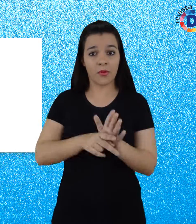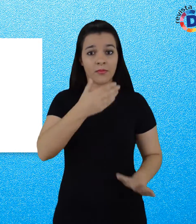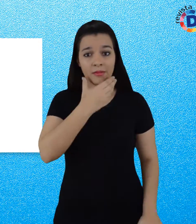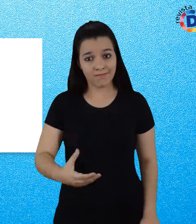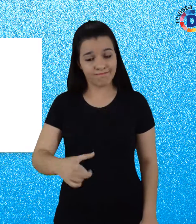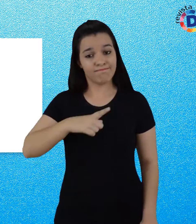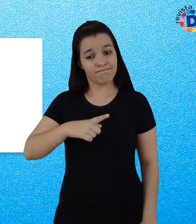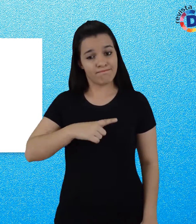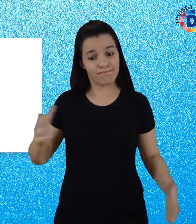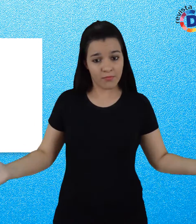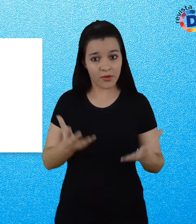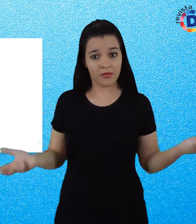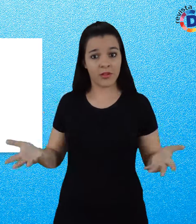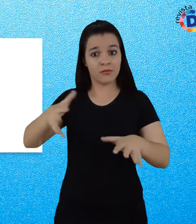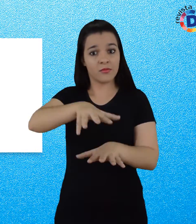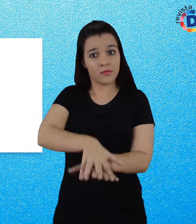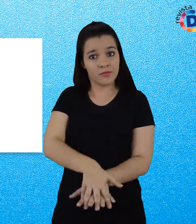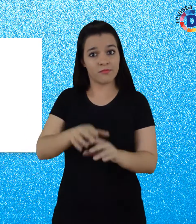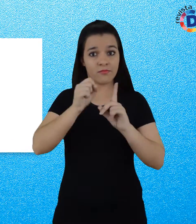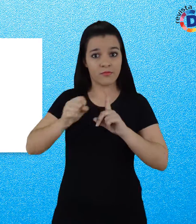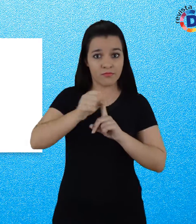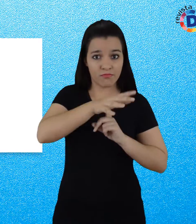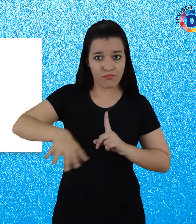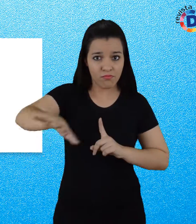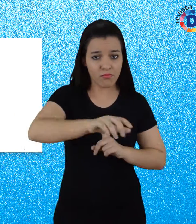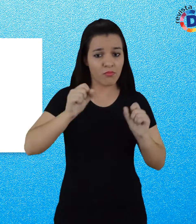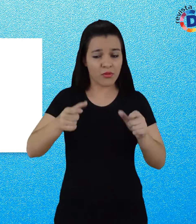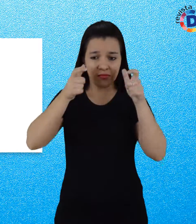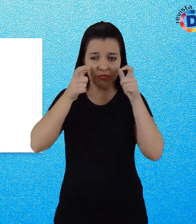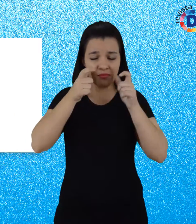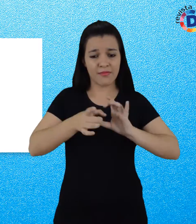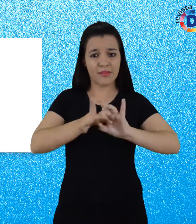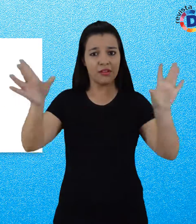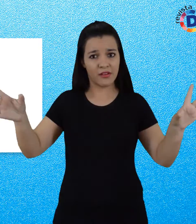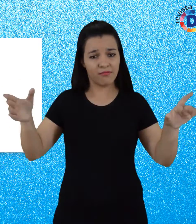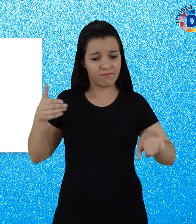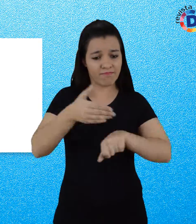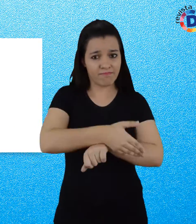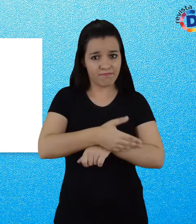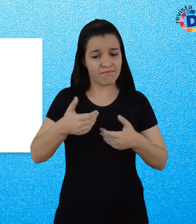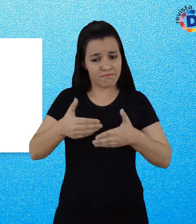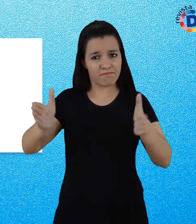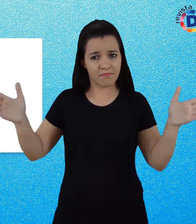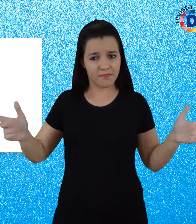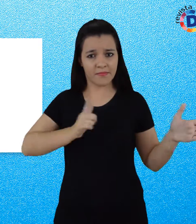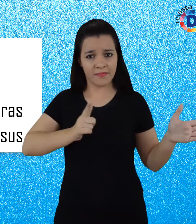do empreendimento e também promove a inclusão social. A apresentação é aberta a todos os interessados.